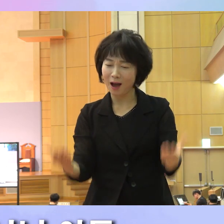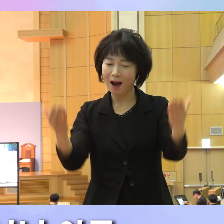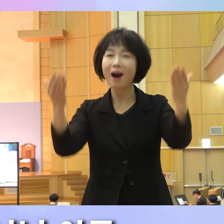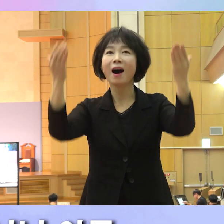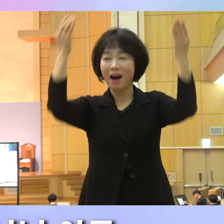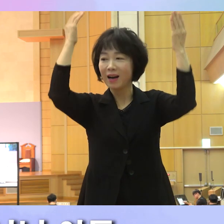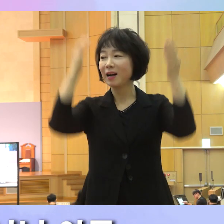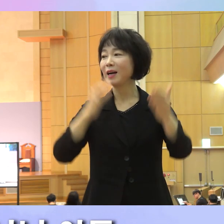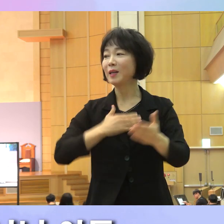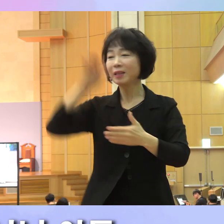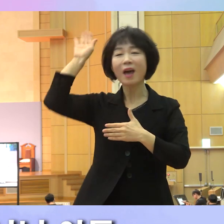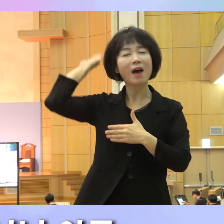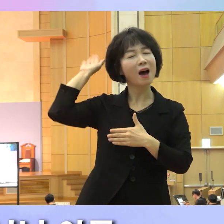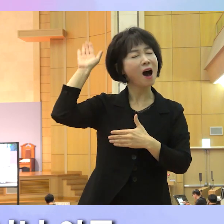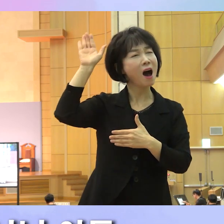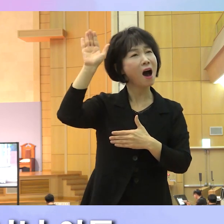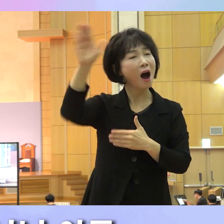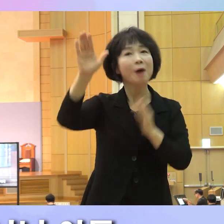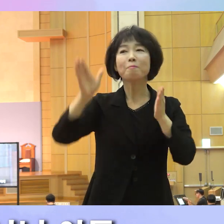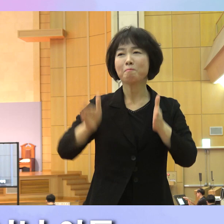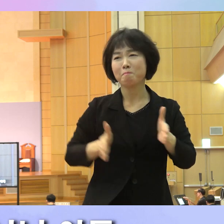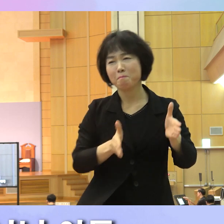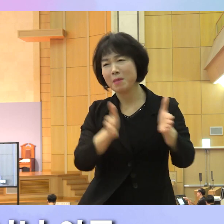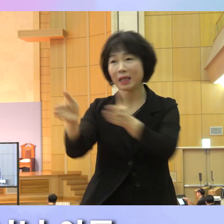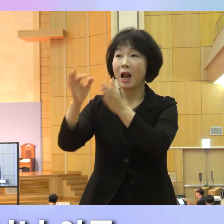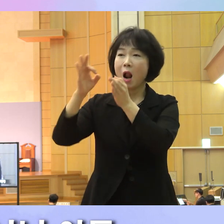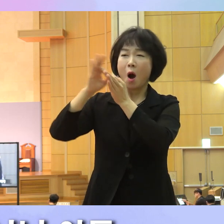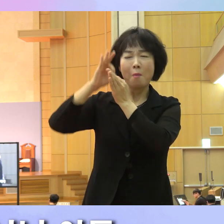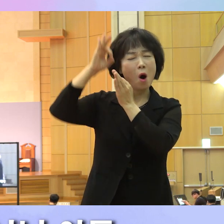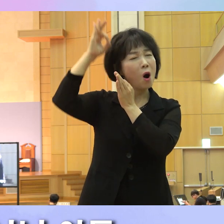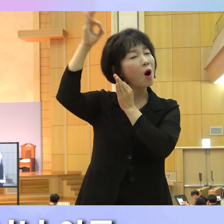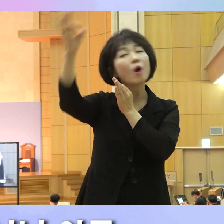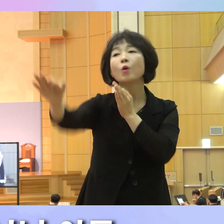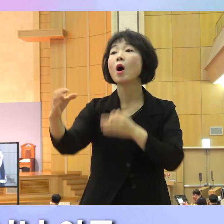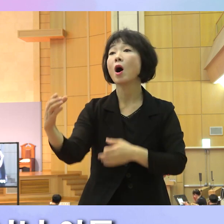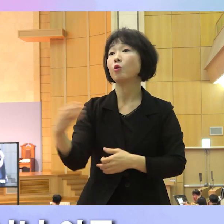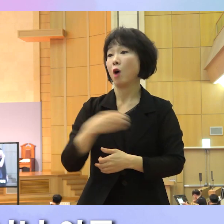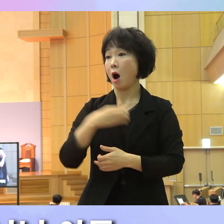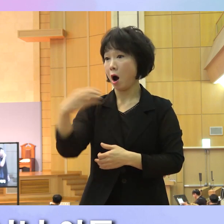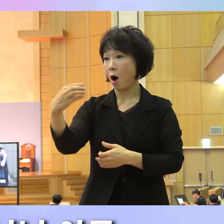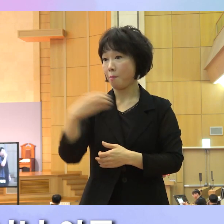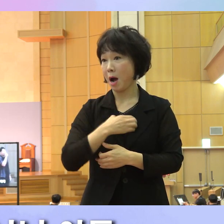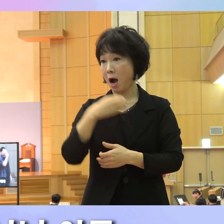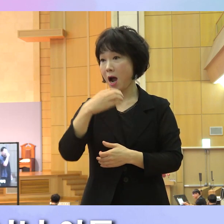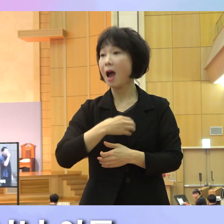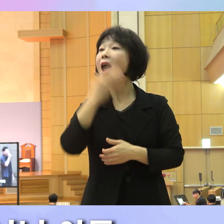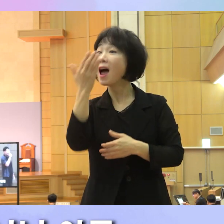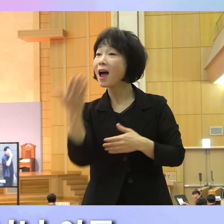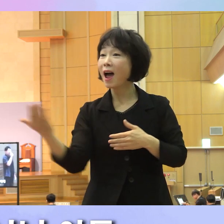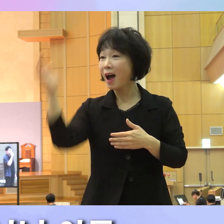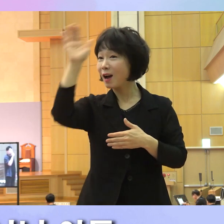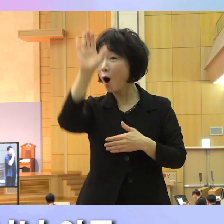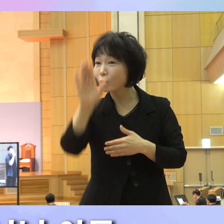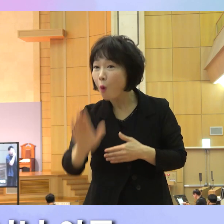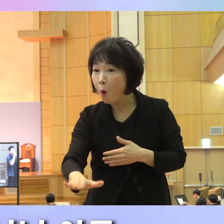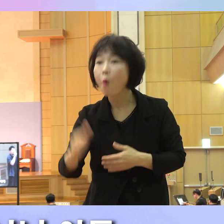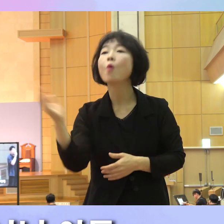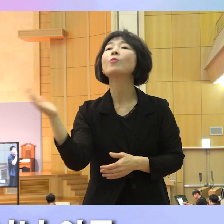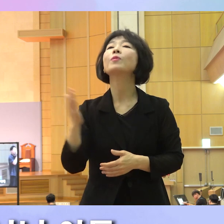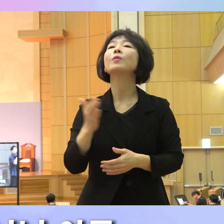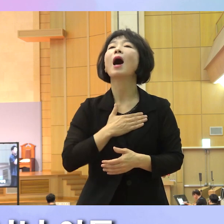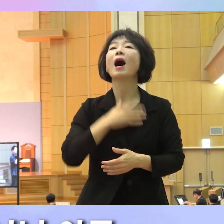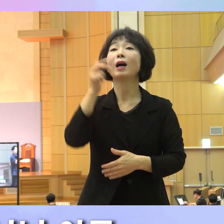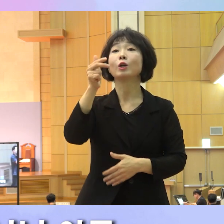할렐루야 내 앞길 멀고 험해도 나 주님만